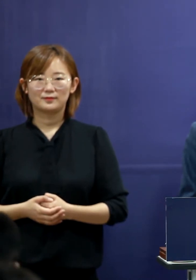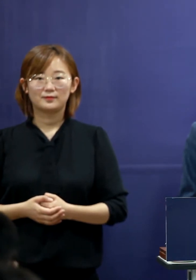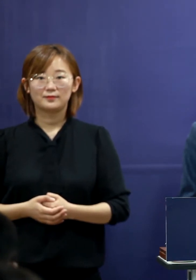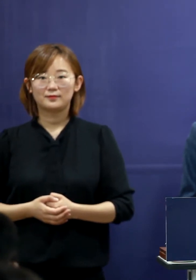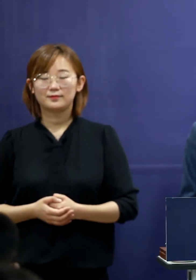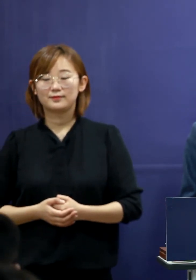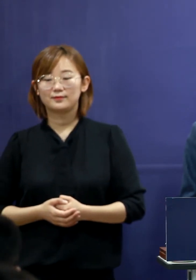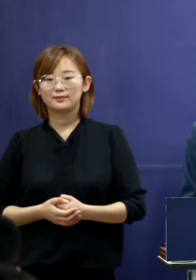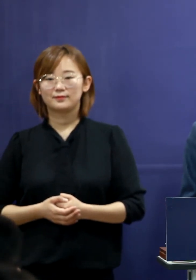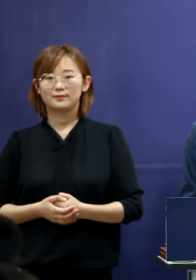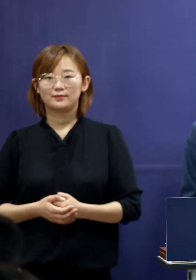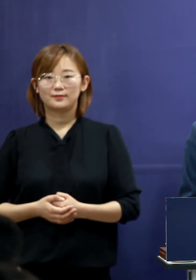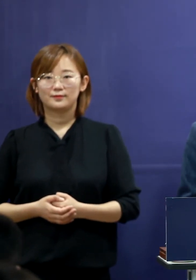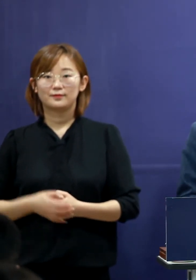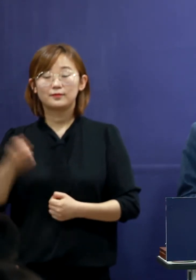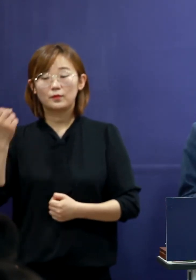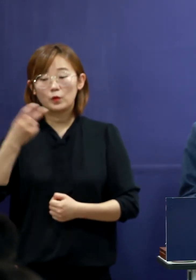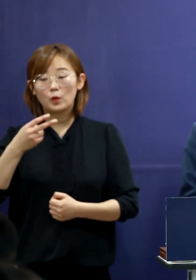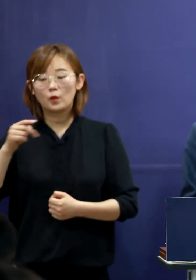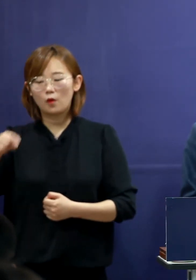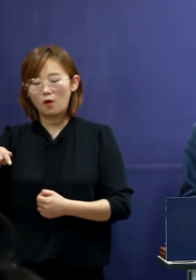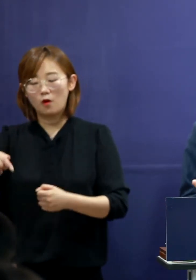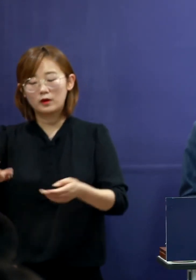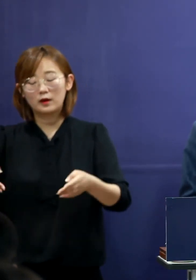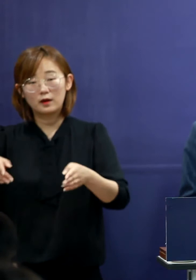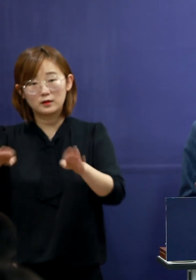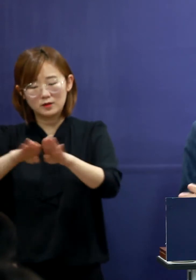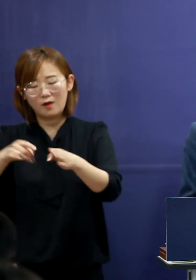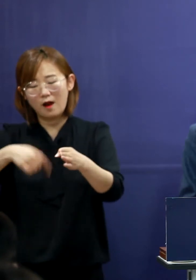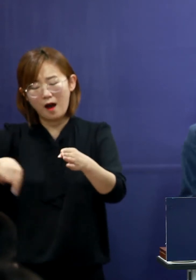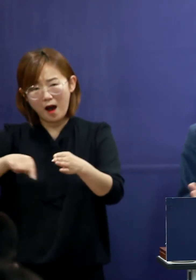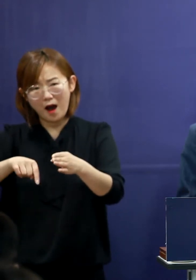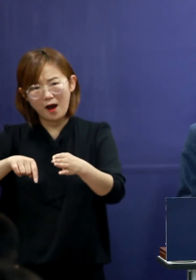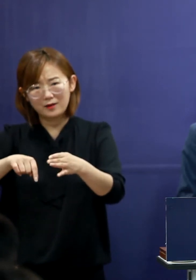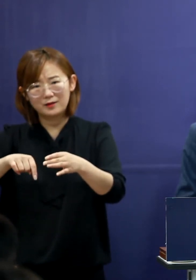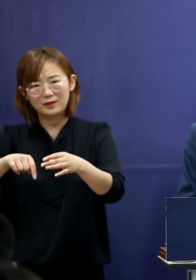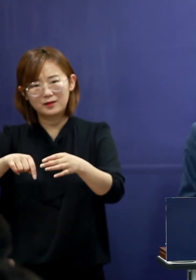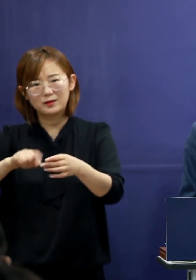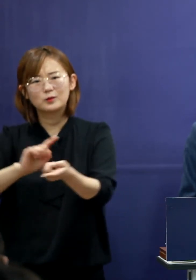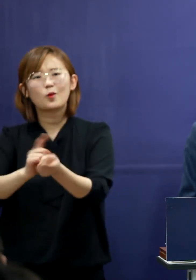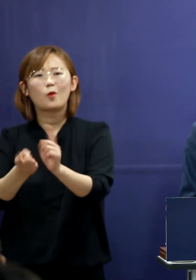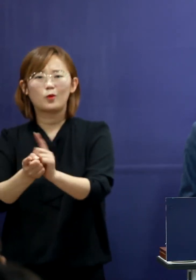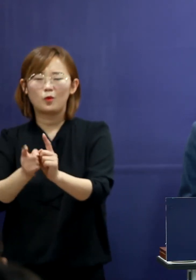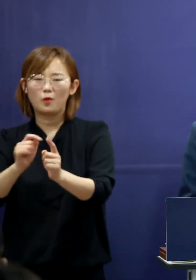시설을 이용하시는 분들과 사이에 이런저런 좀 법률적인 분쟁도 있을